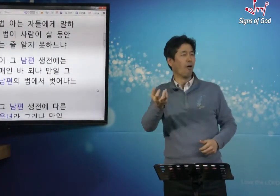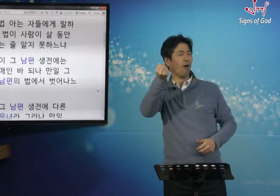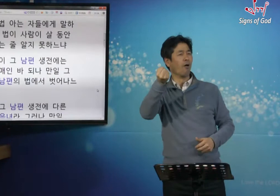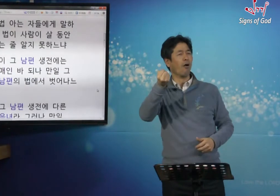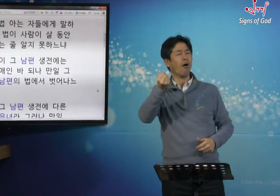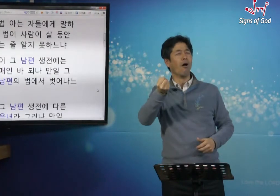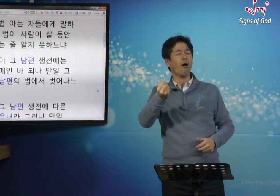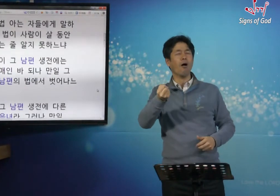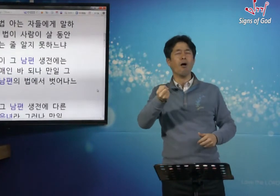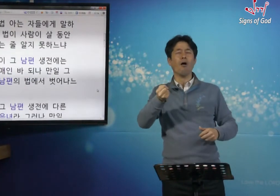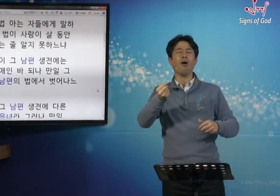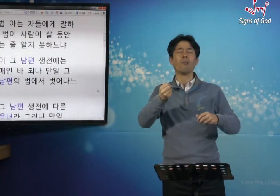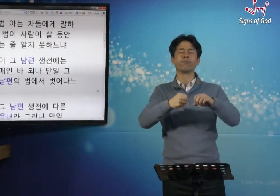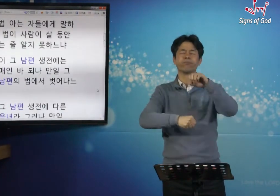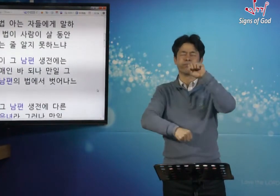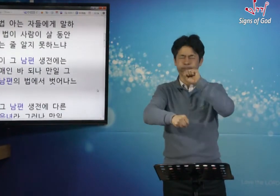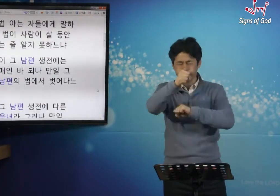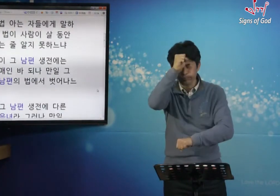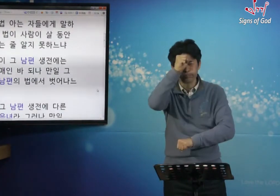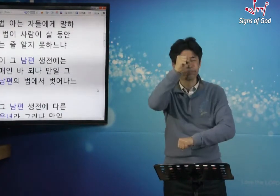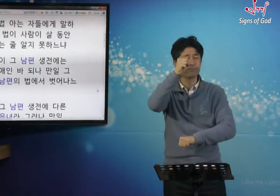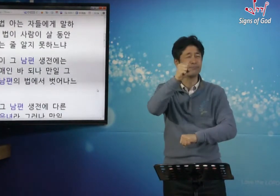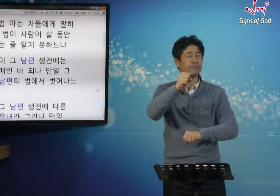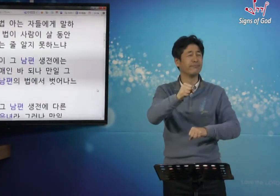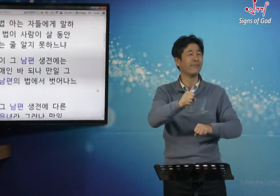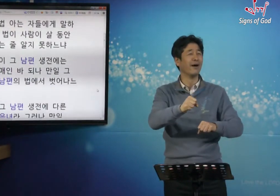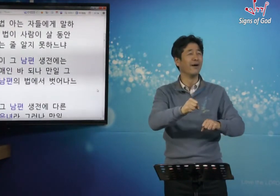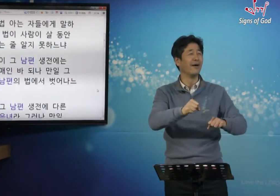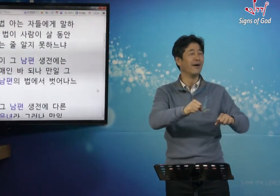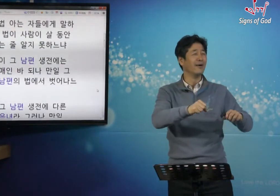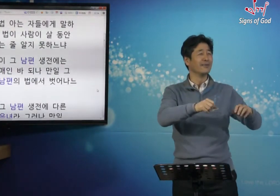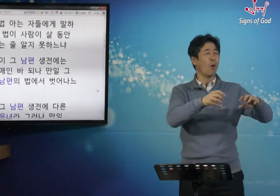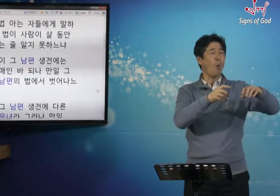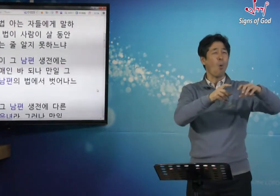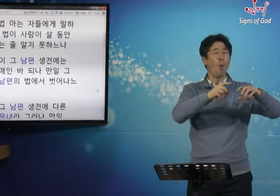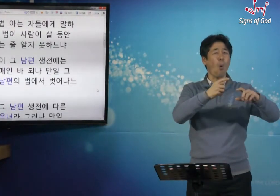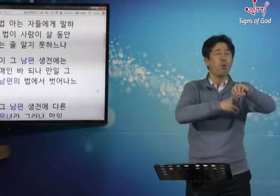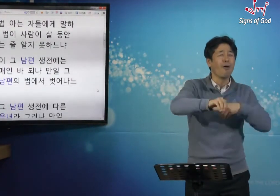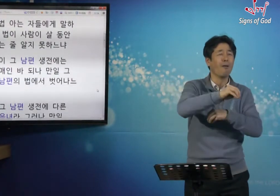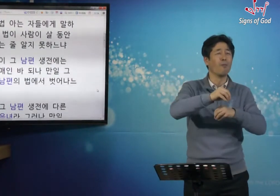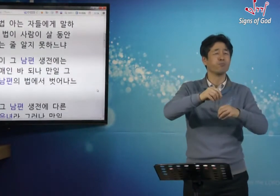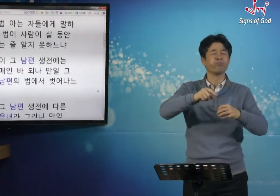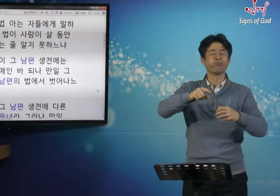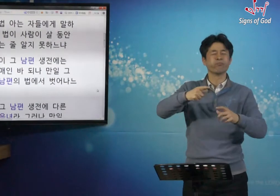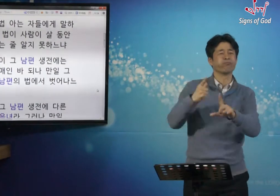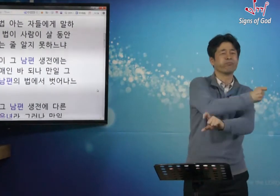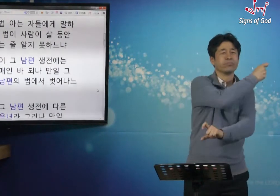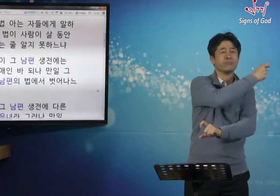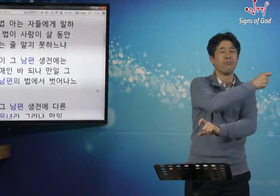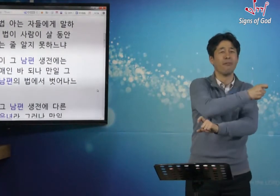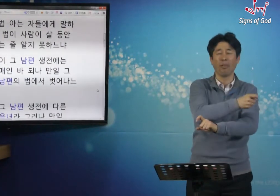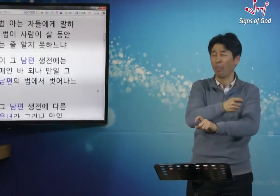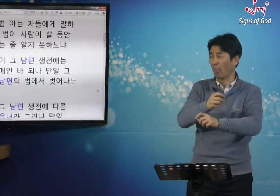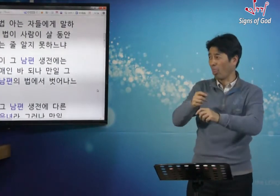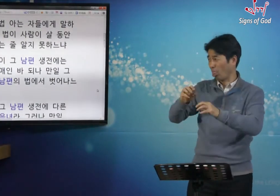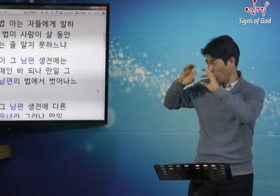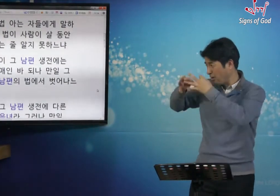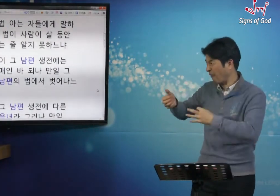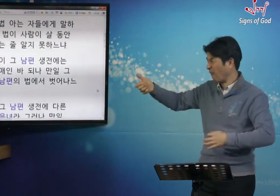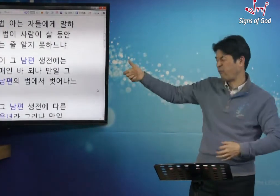그것이 올바른 당연한 삶의 모습이다라고 생각하는, 그런데 그런 삶을 통해서 오히려